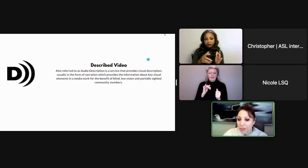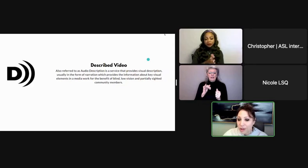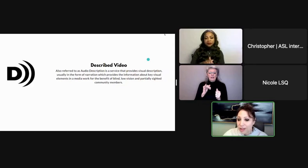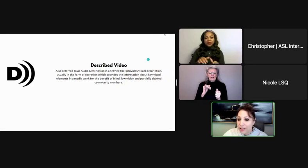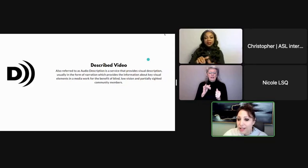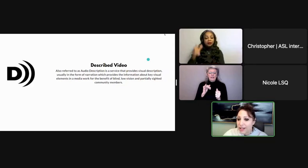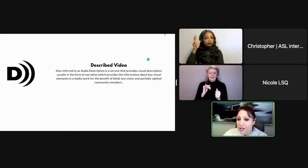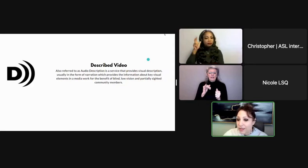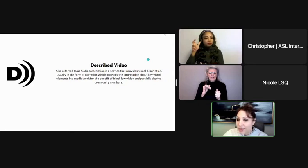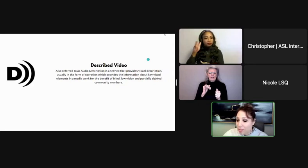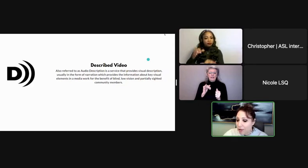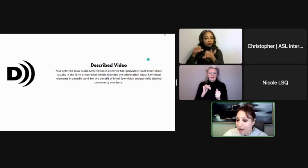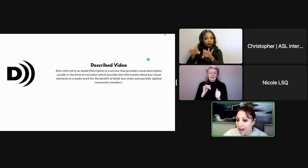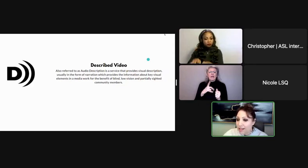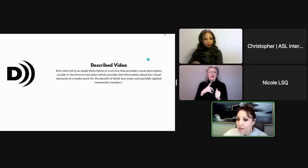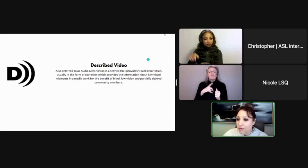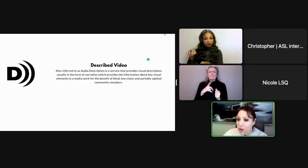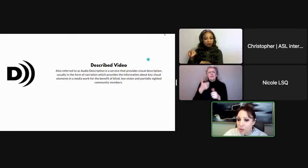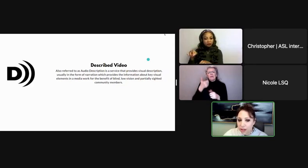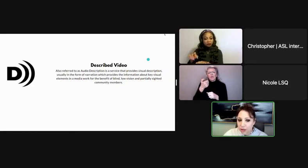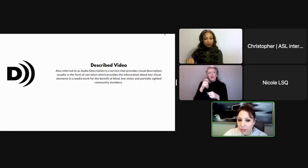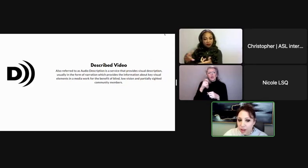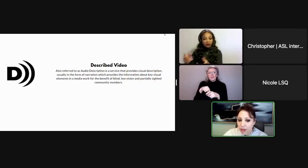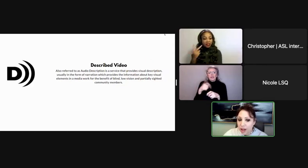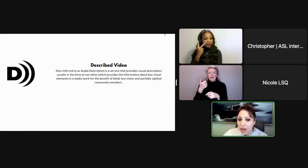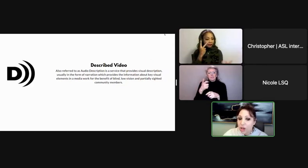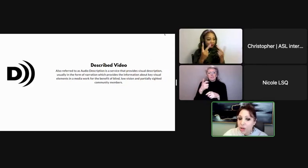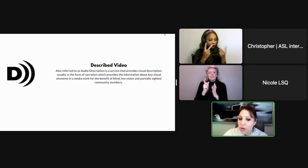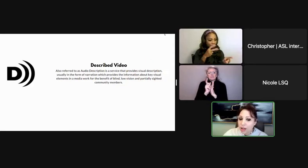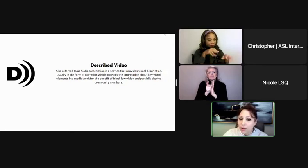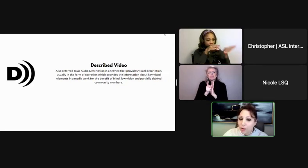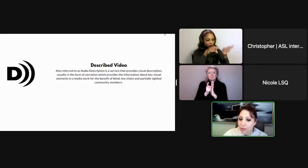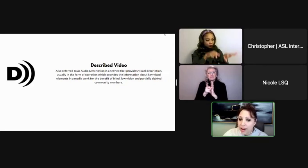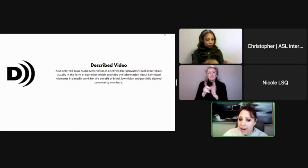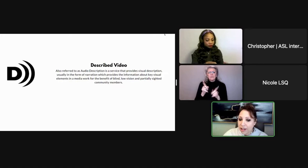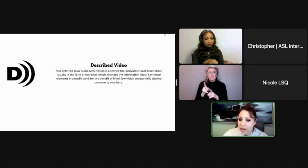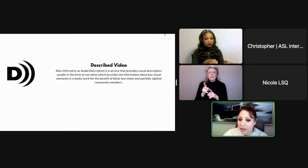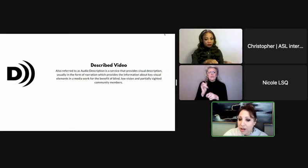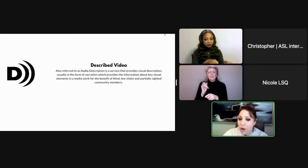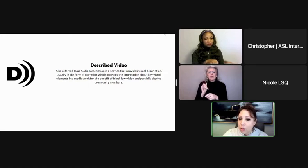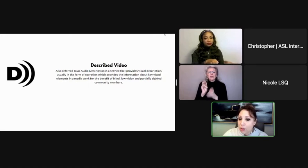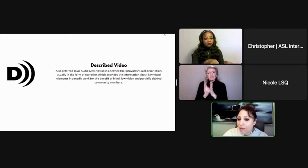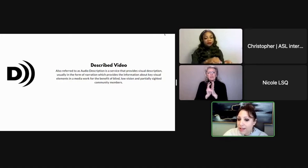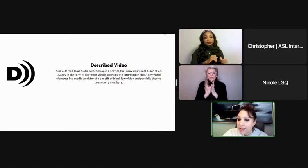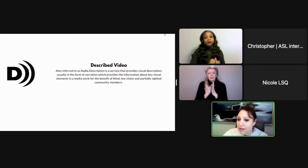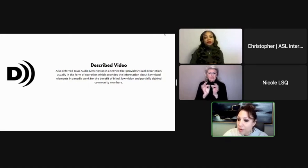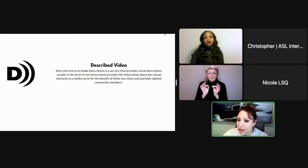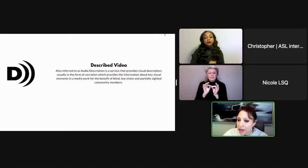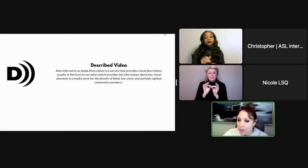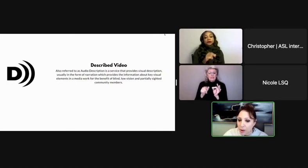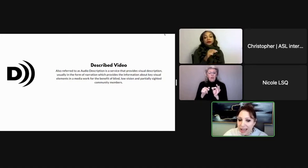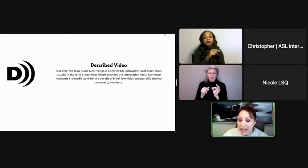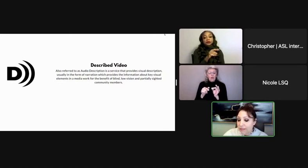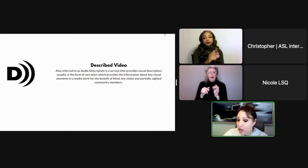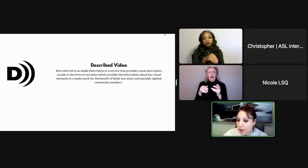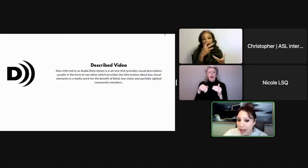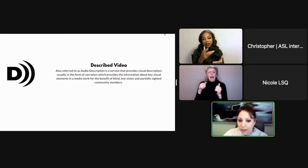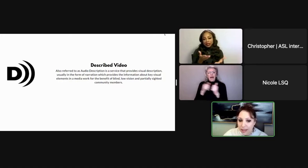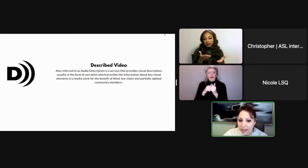des... un chronométrage. Donc, c'est également... on a la vidéo description sous forme de